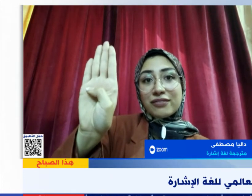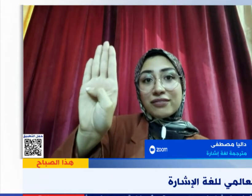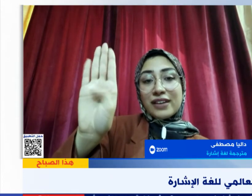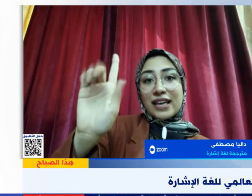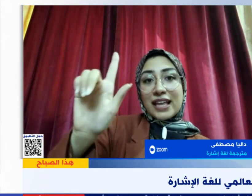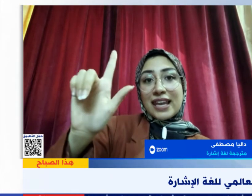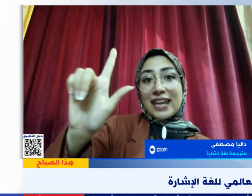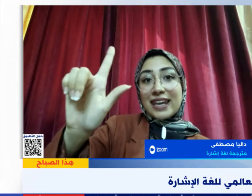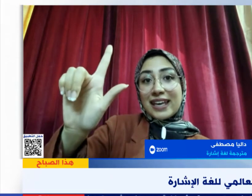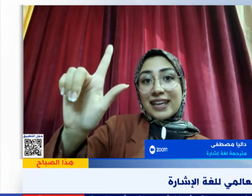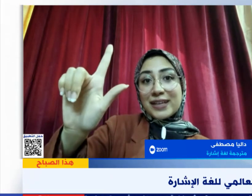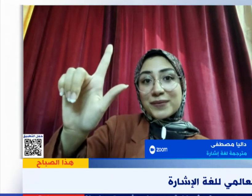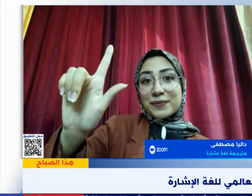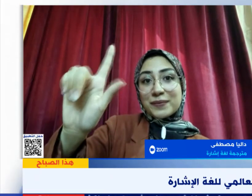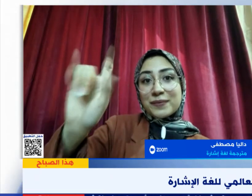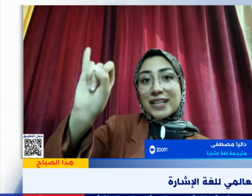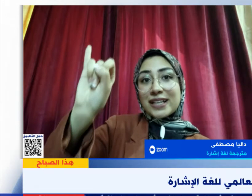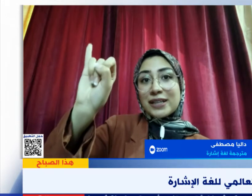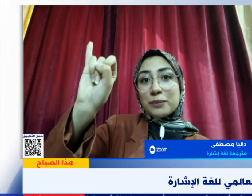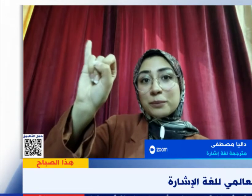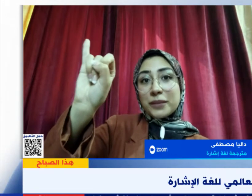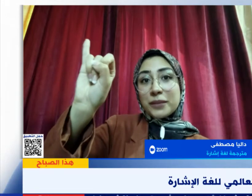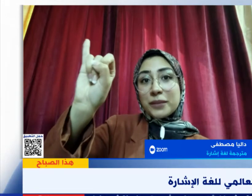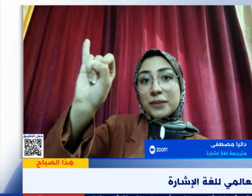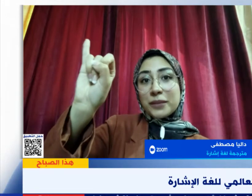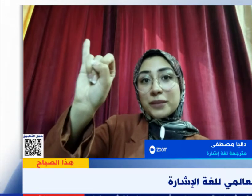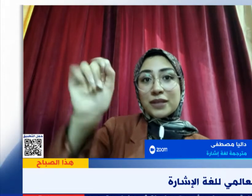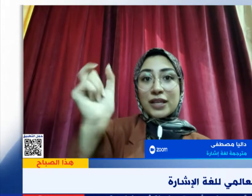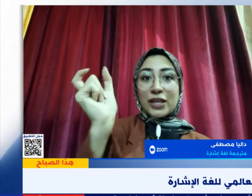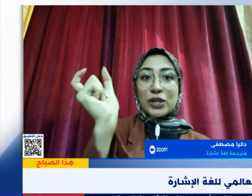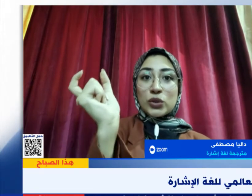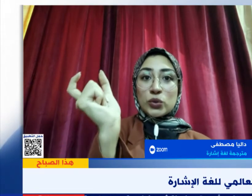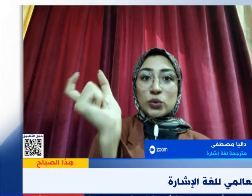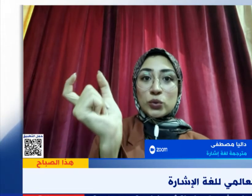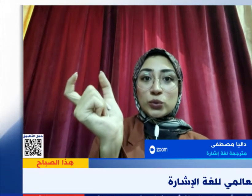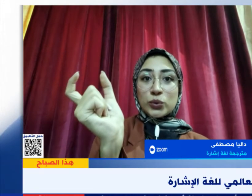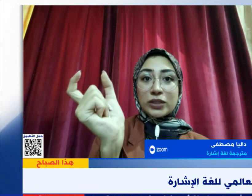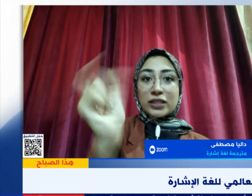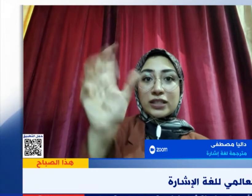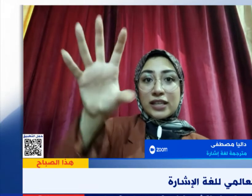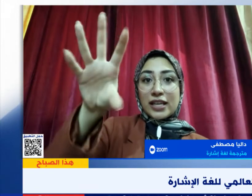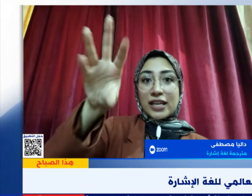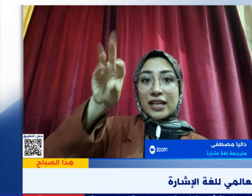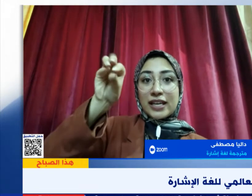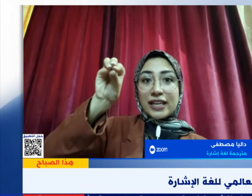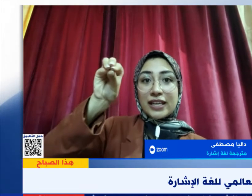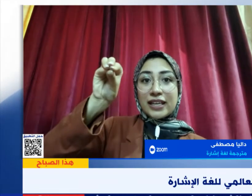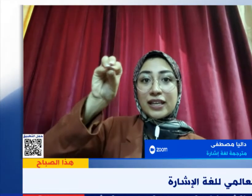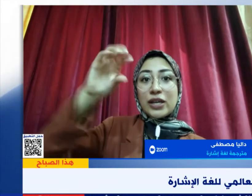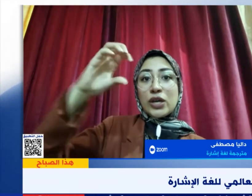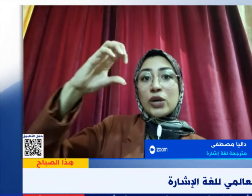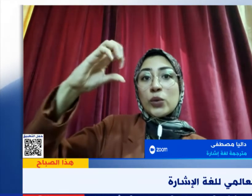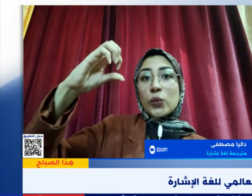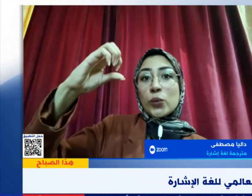كاف، تمام، لام، ميم، نون، ه،